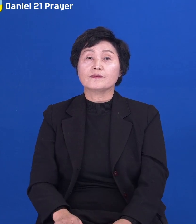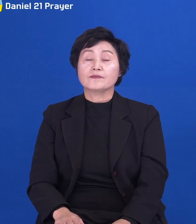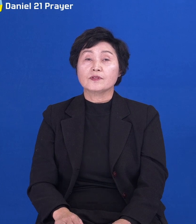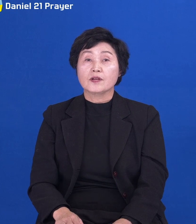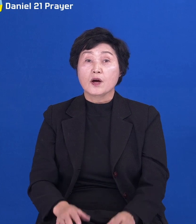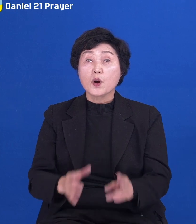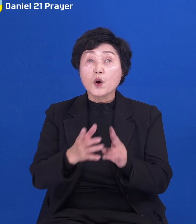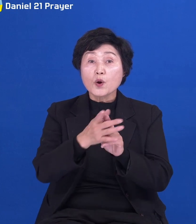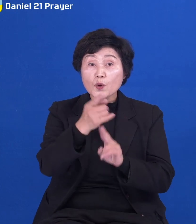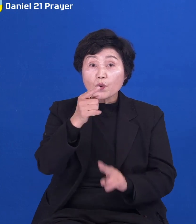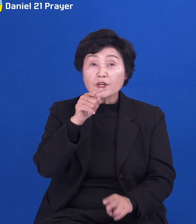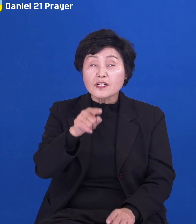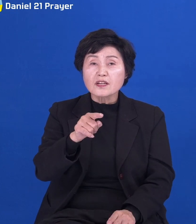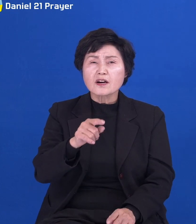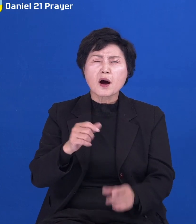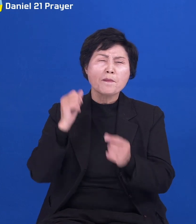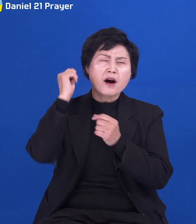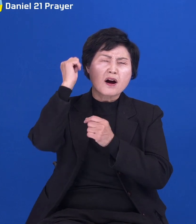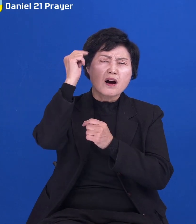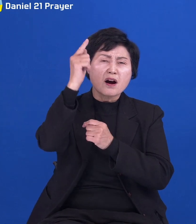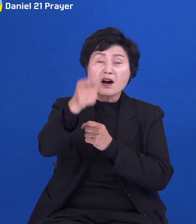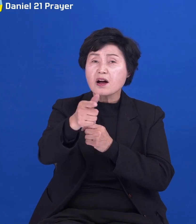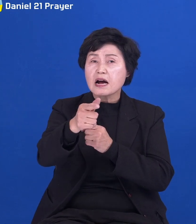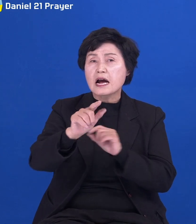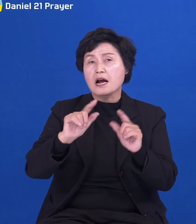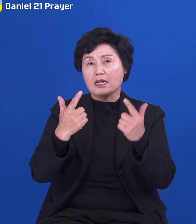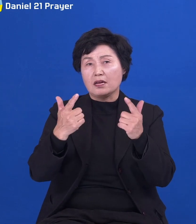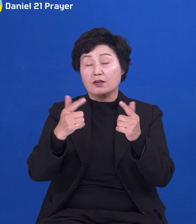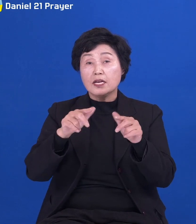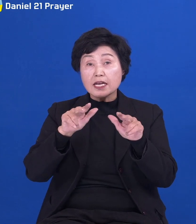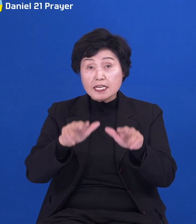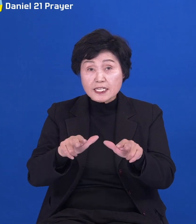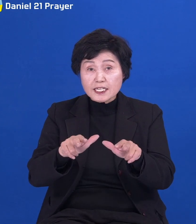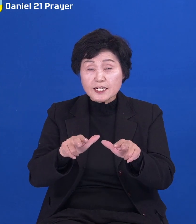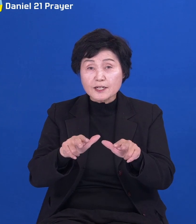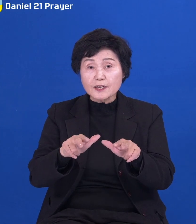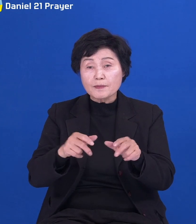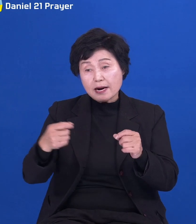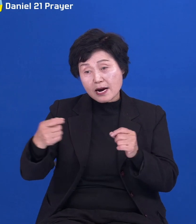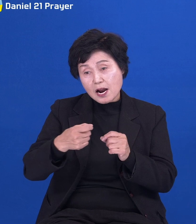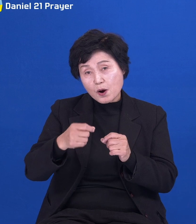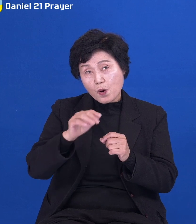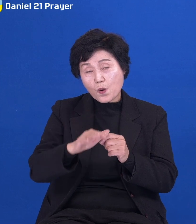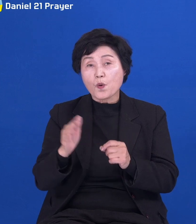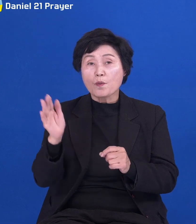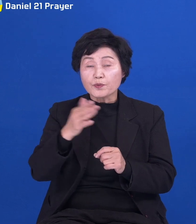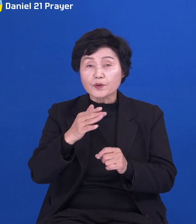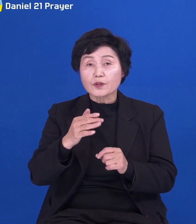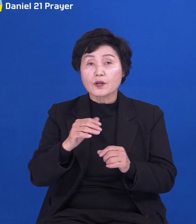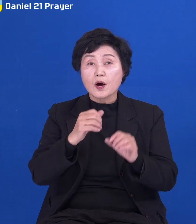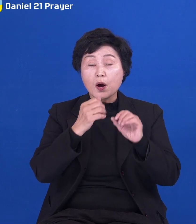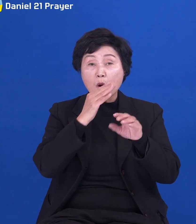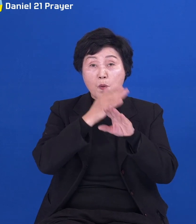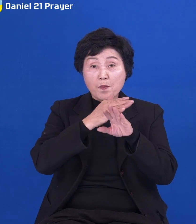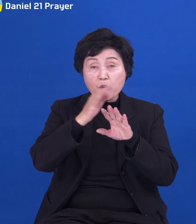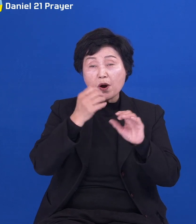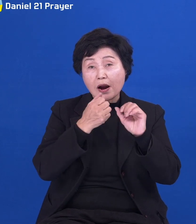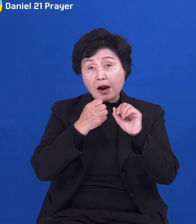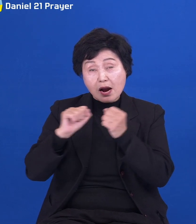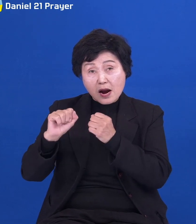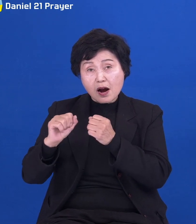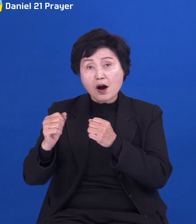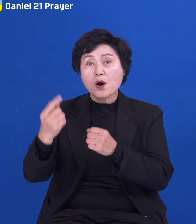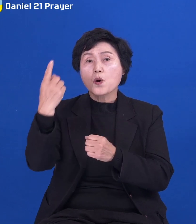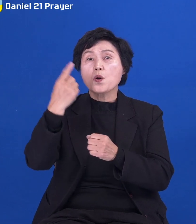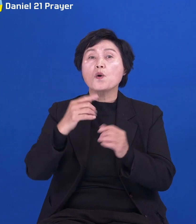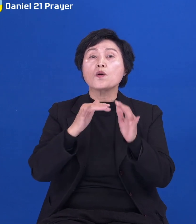통일은 결코 먼 데 있는 것이 아닙니다. 지금 여기서부터 우리 탈북민들과 함께 시작을 하시면 됩니다. 이미 우리